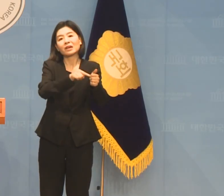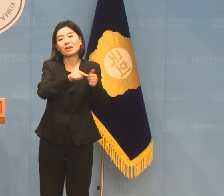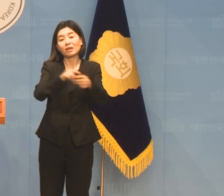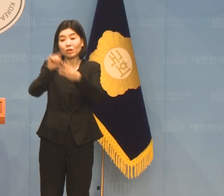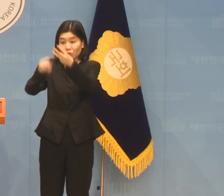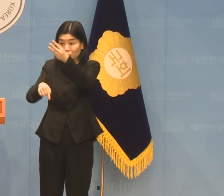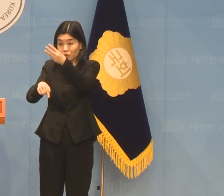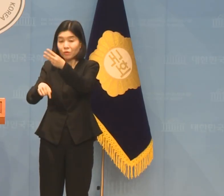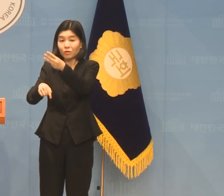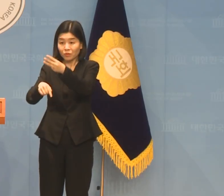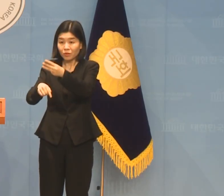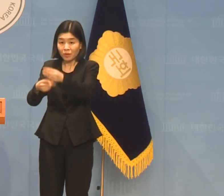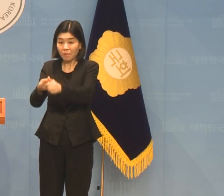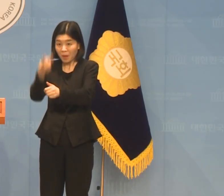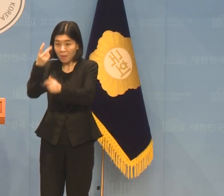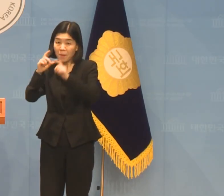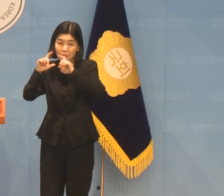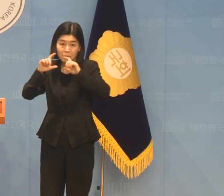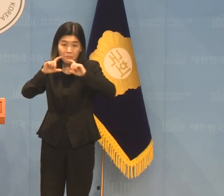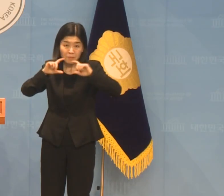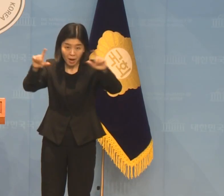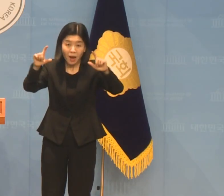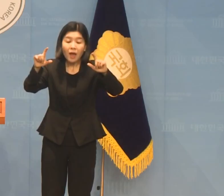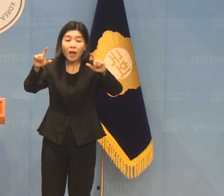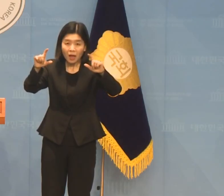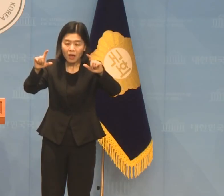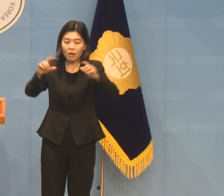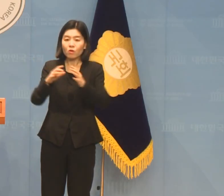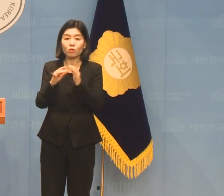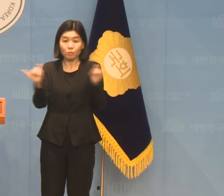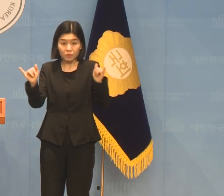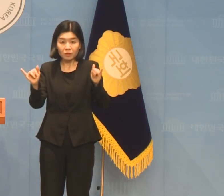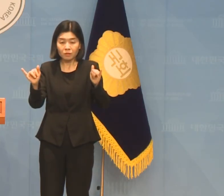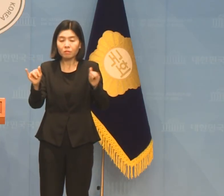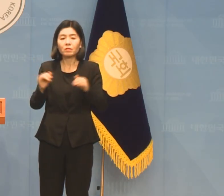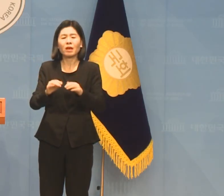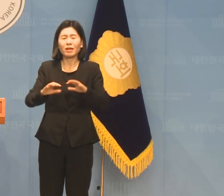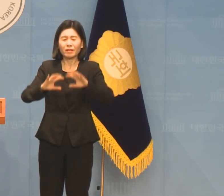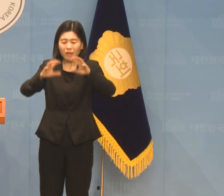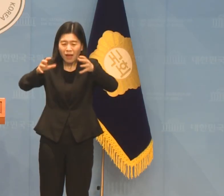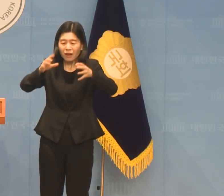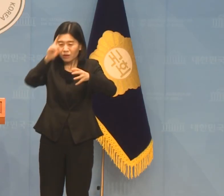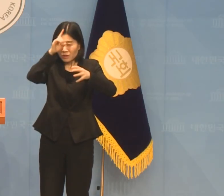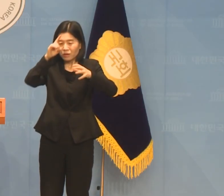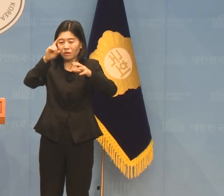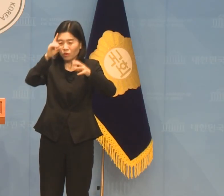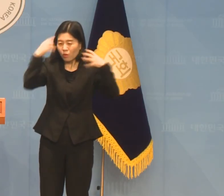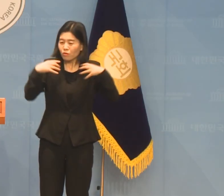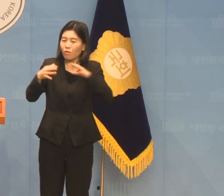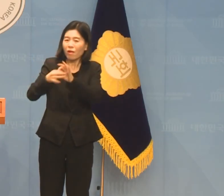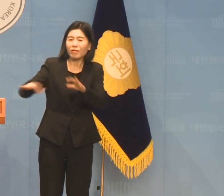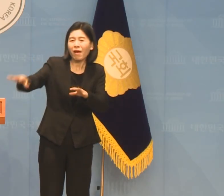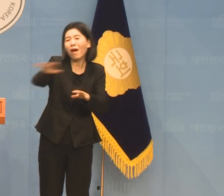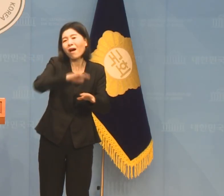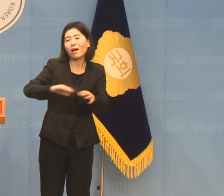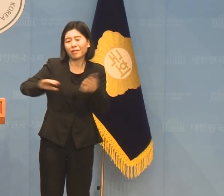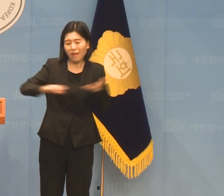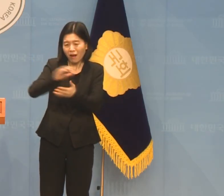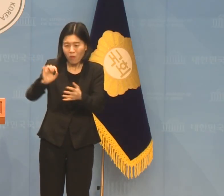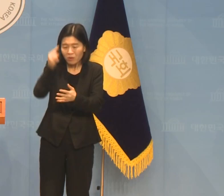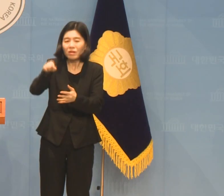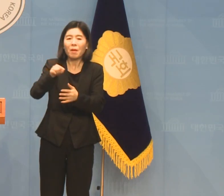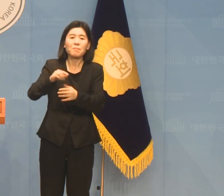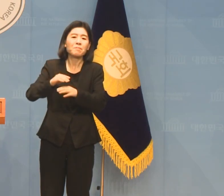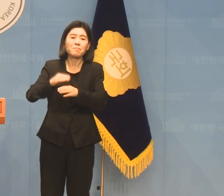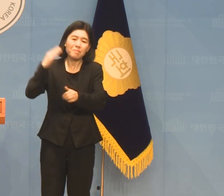날, 국민은 내란 내각도 파면하였습니다. 최상목 경제부총리와 안덕근